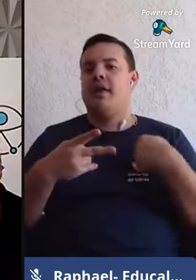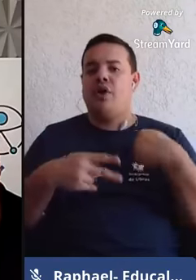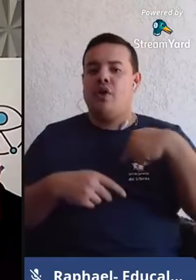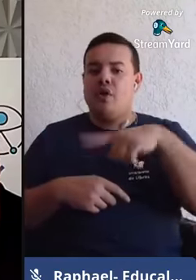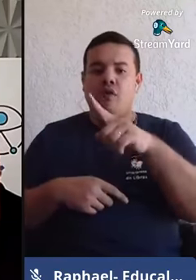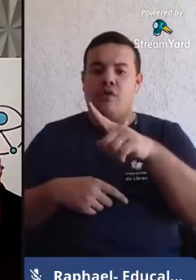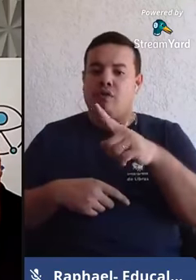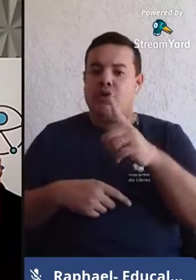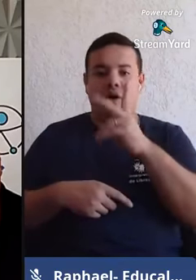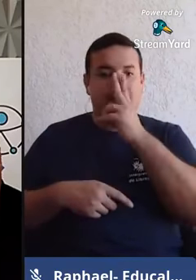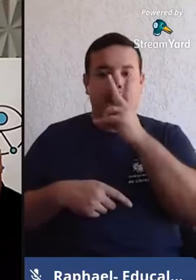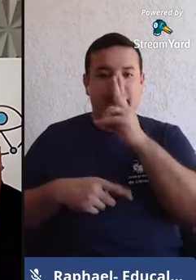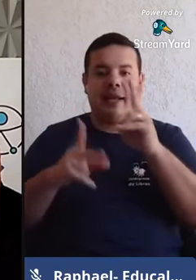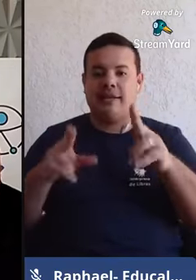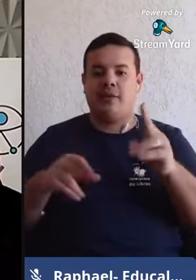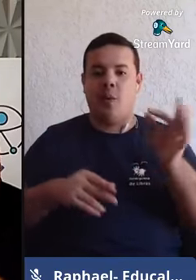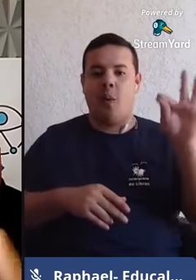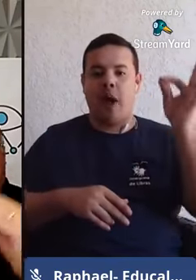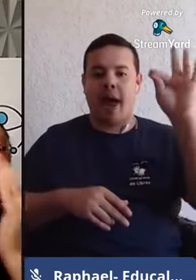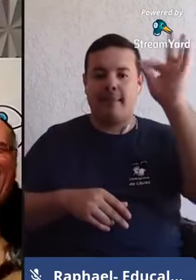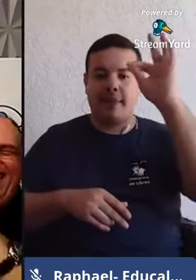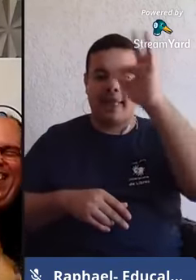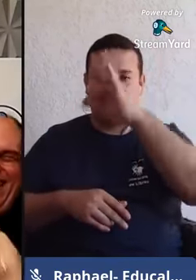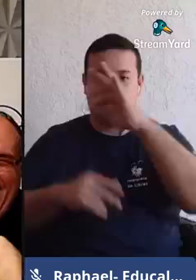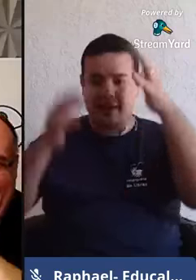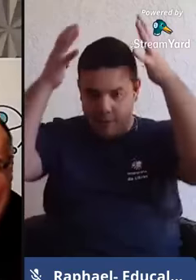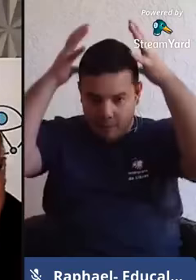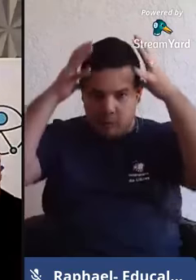de apicultor, porra.